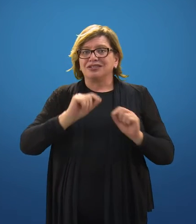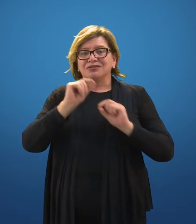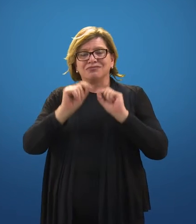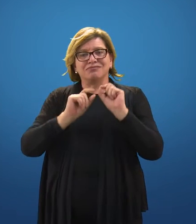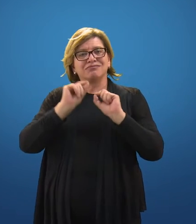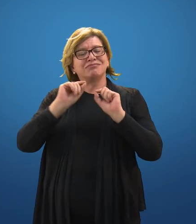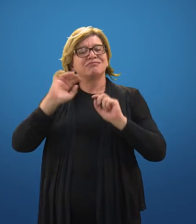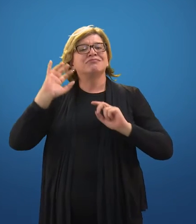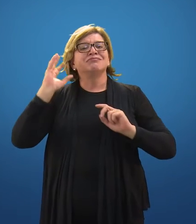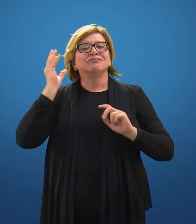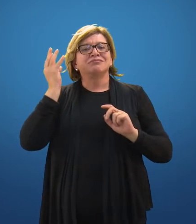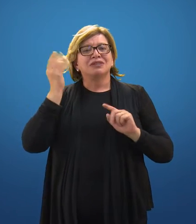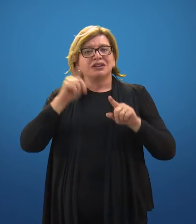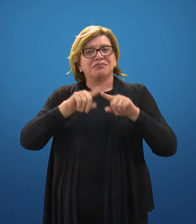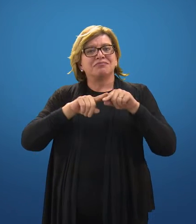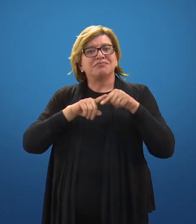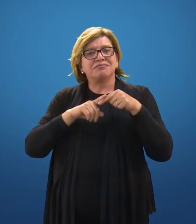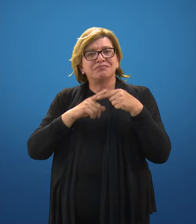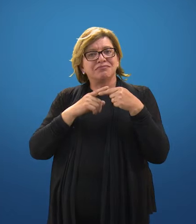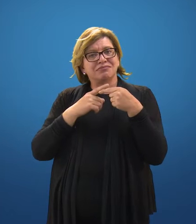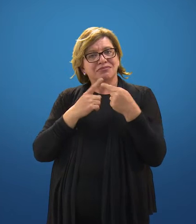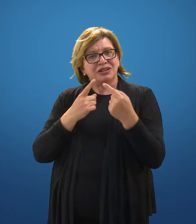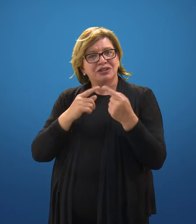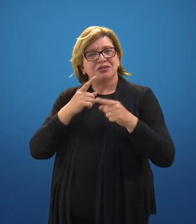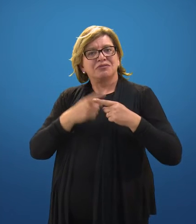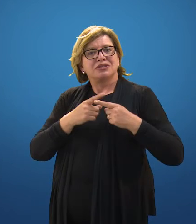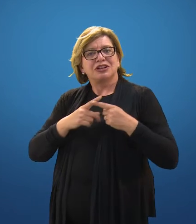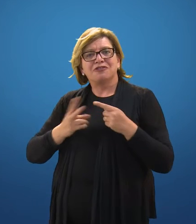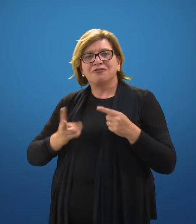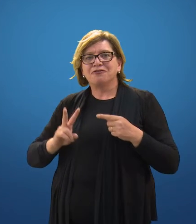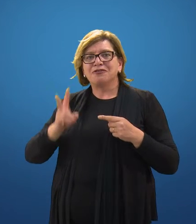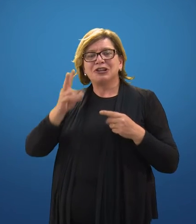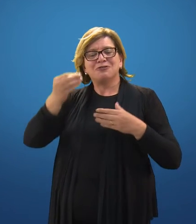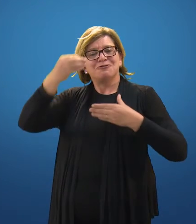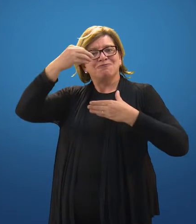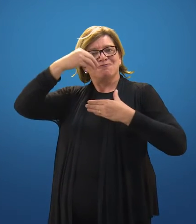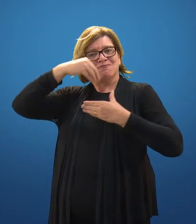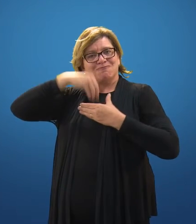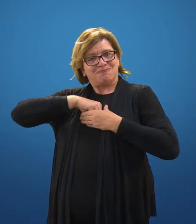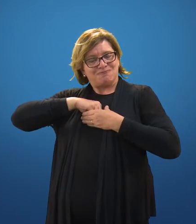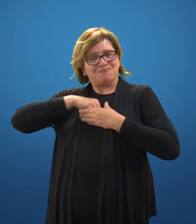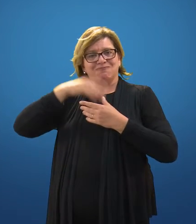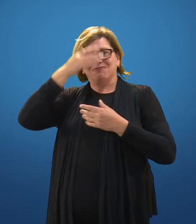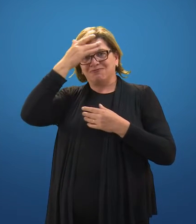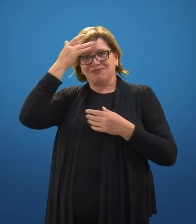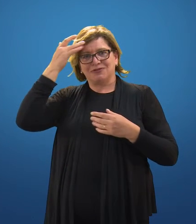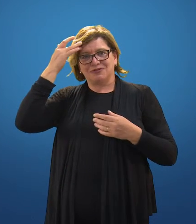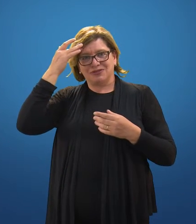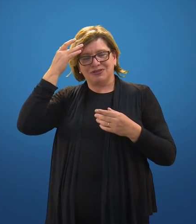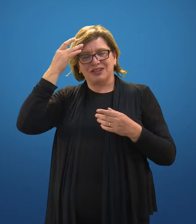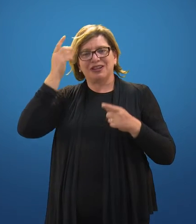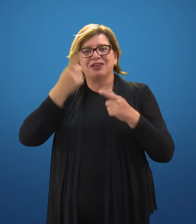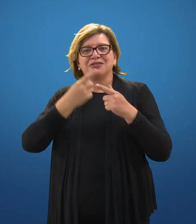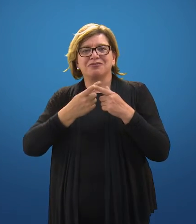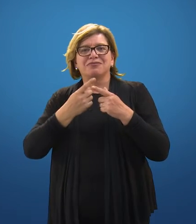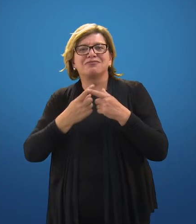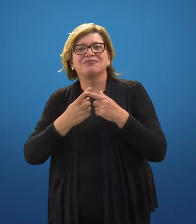meios institucionais, mas ela se dá por valores introjetados, transformados